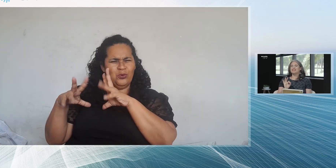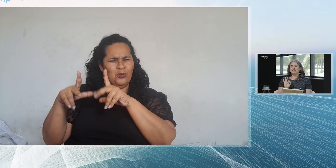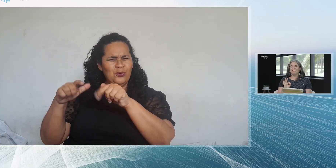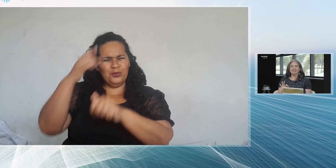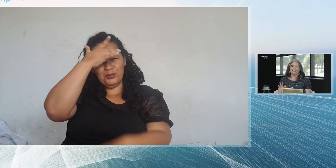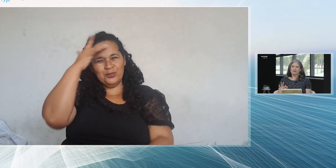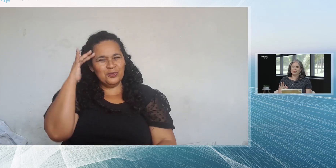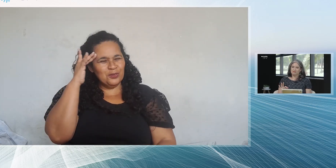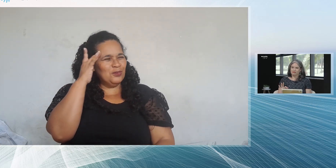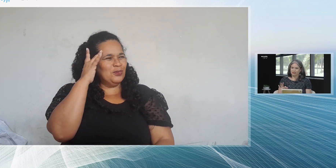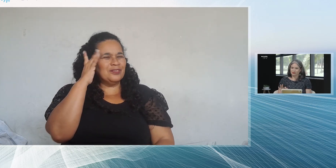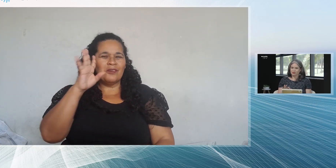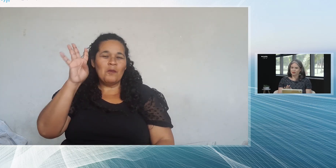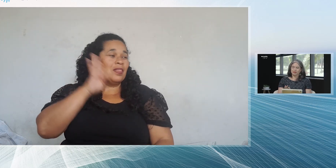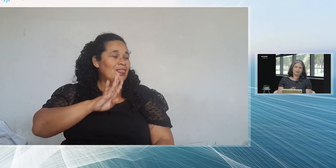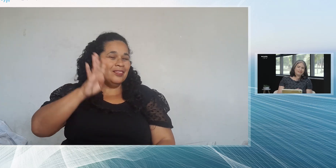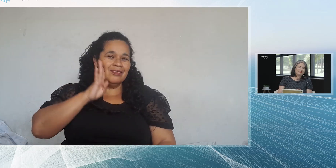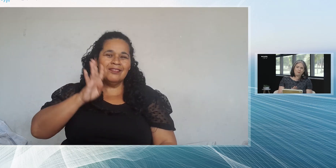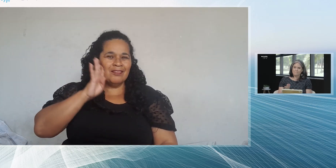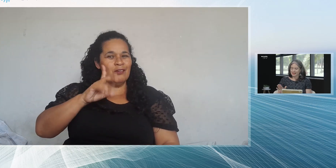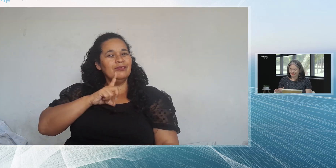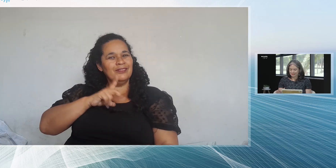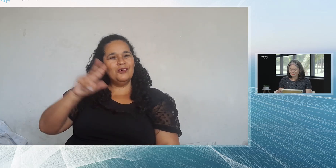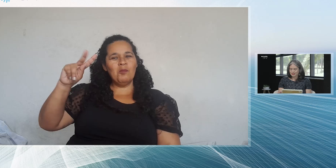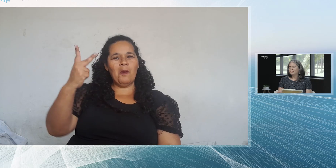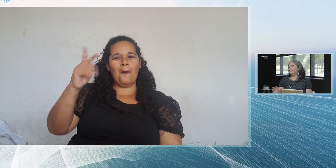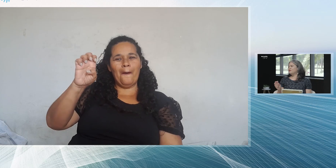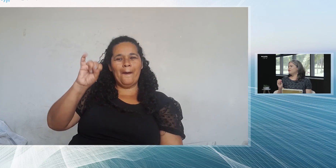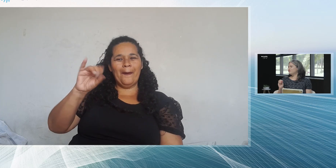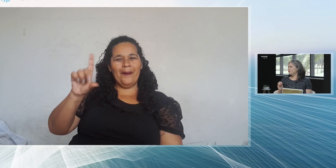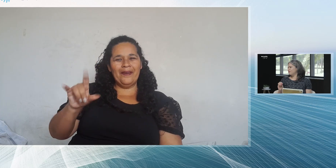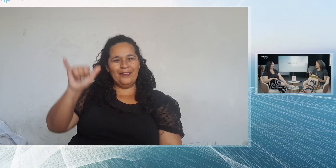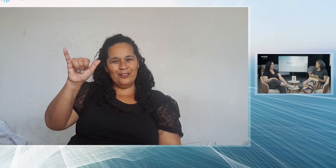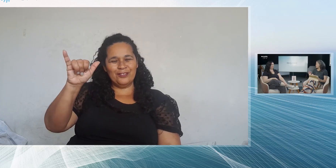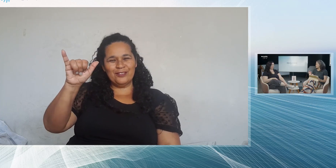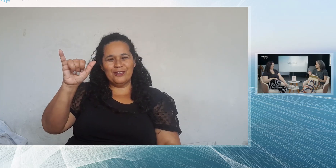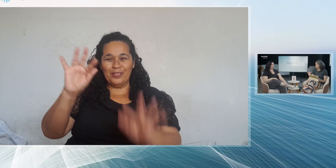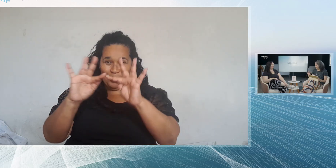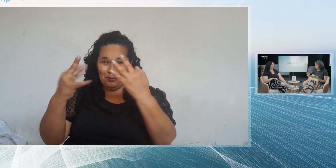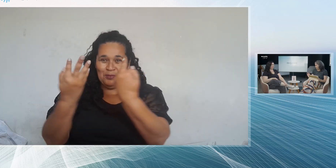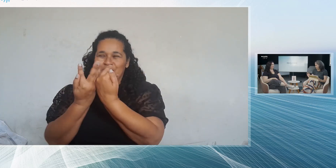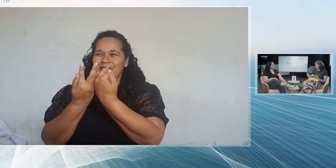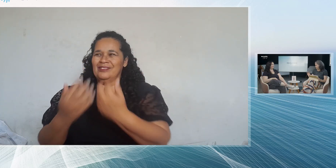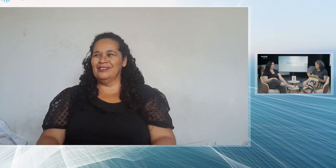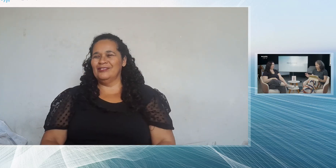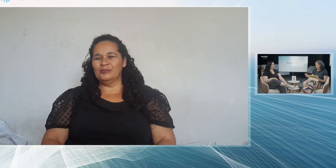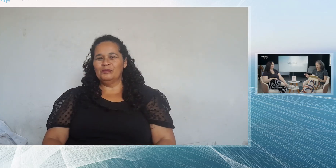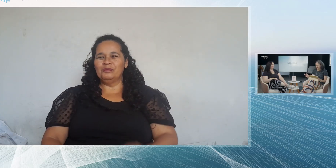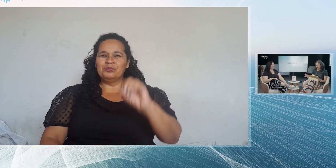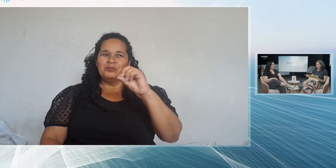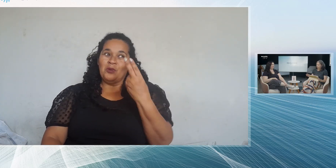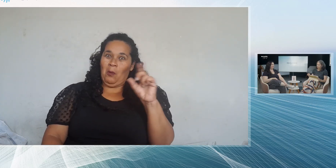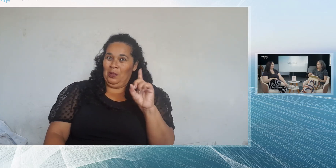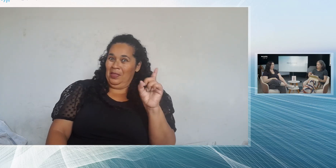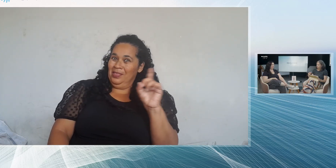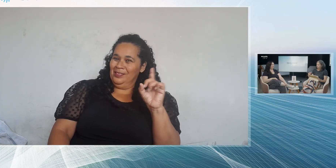Mas a gente tem que caminhar para o fim, o cronômetro não para. Então eu vou, para a gente fechar, Eide, vou fazer uma pergunta